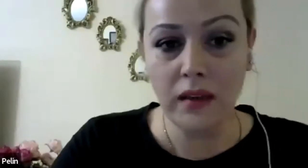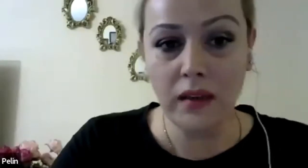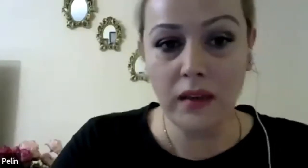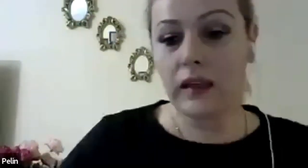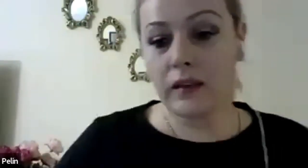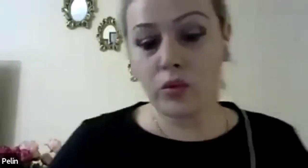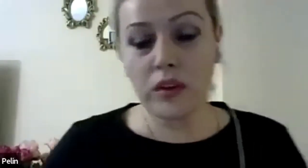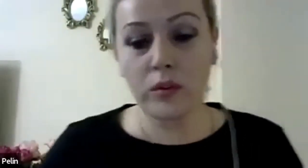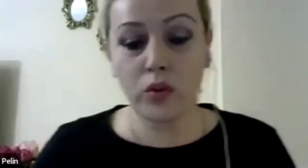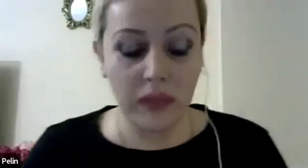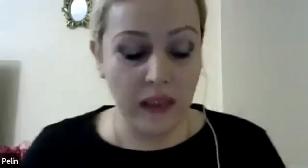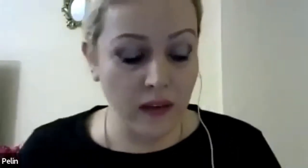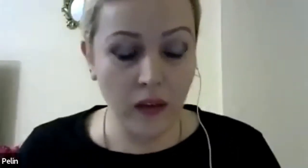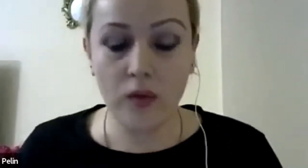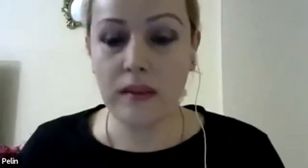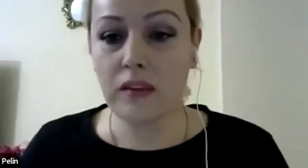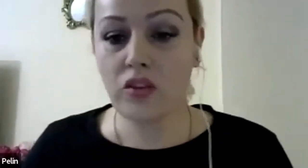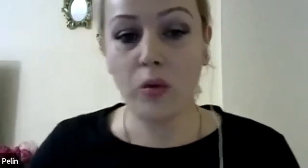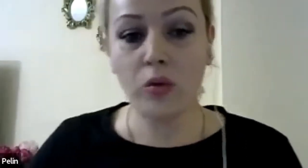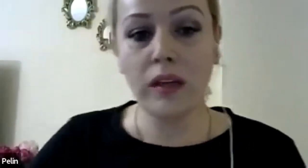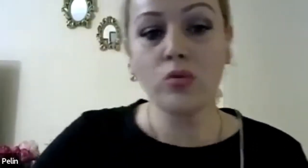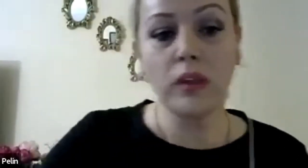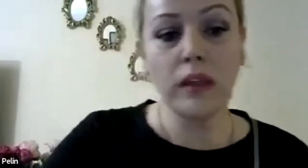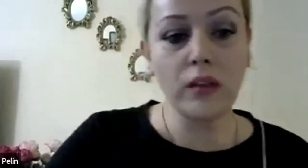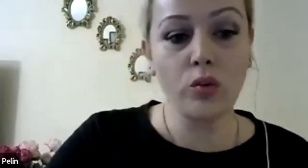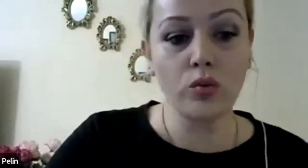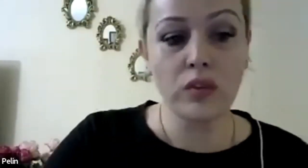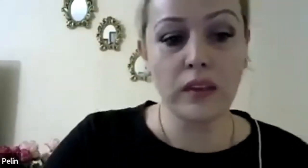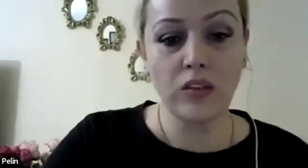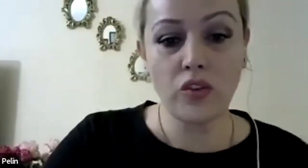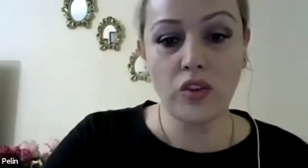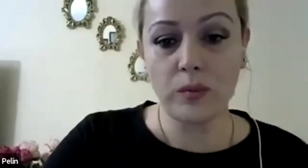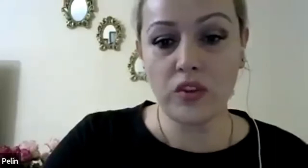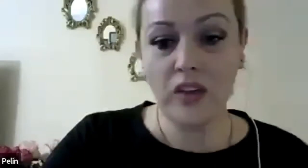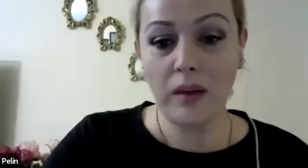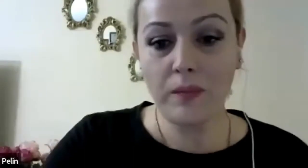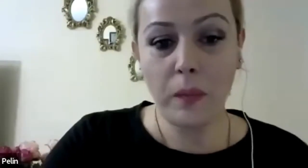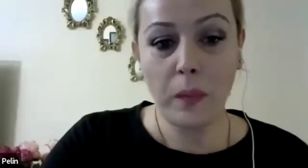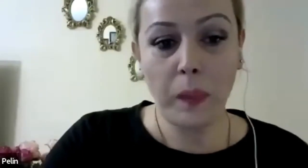yaradığını. Bunları bugün bir kere daha göstereceğim. Ondan sonra yeni konumuza geçiş yapacağım.